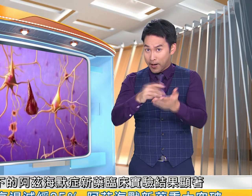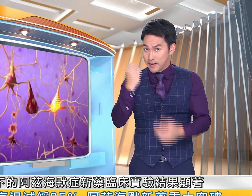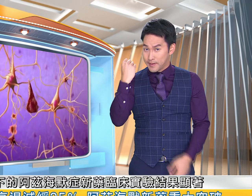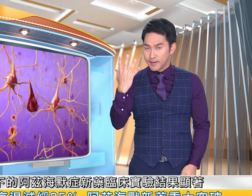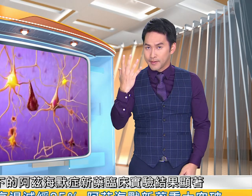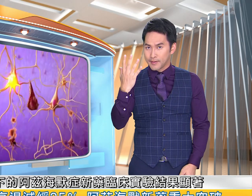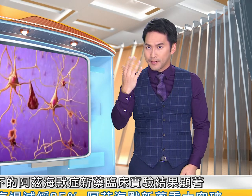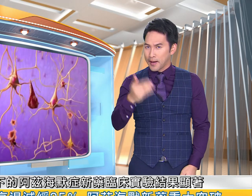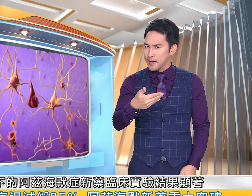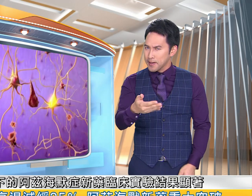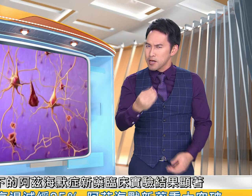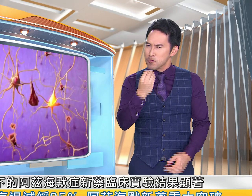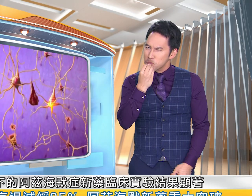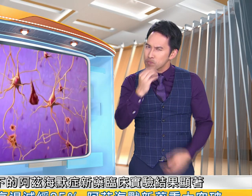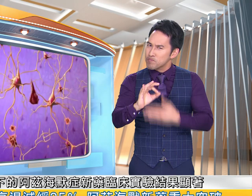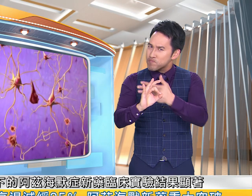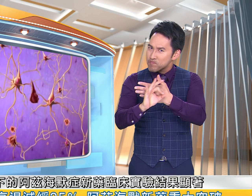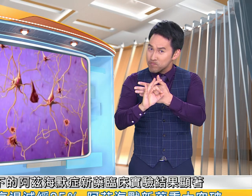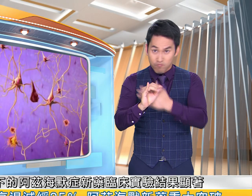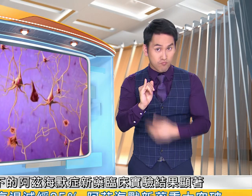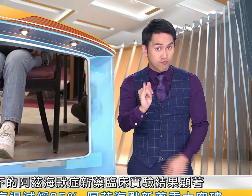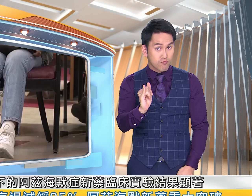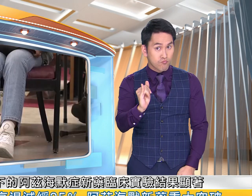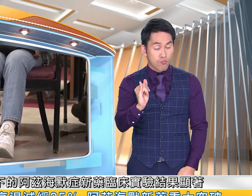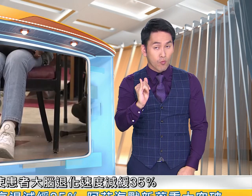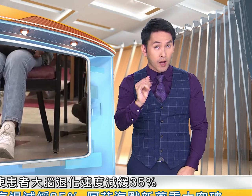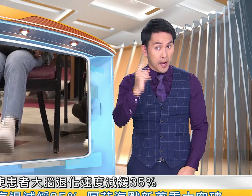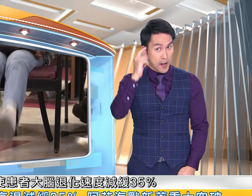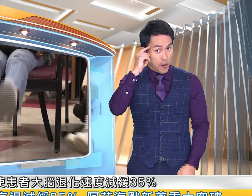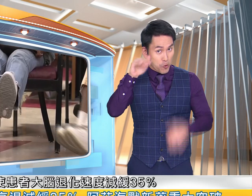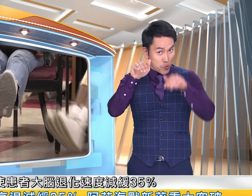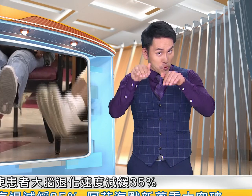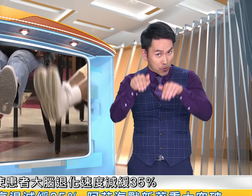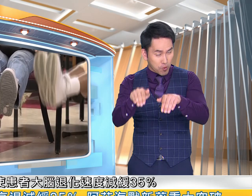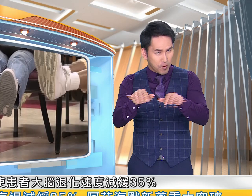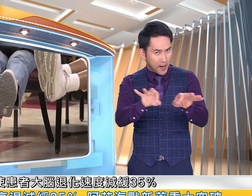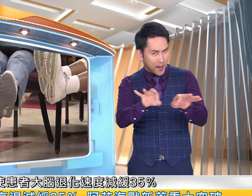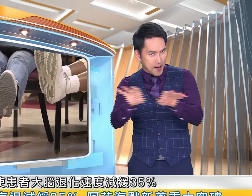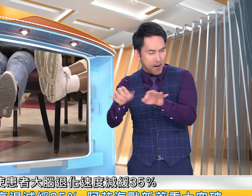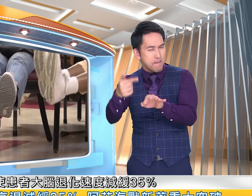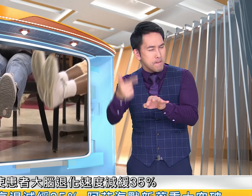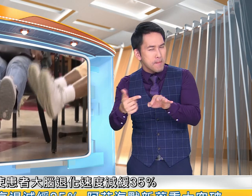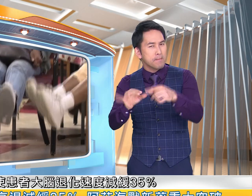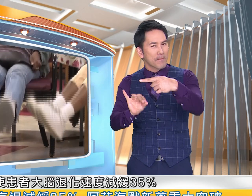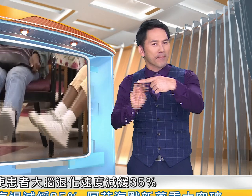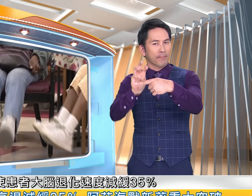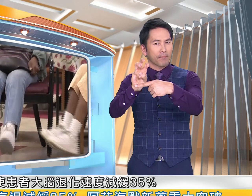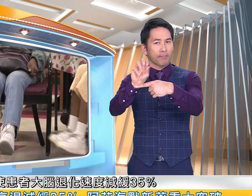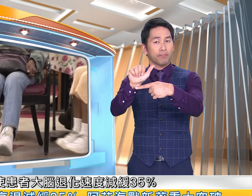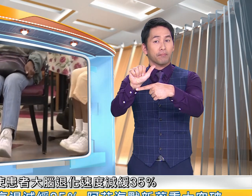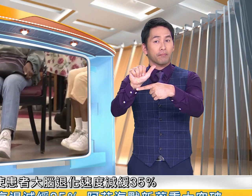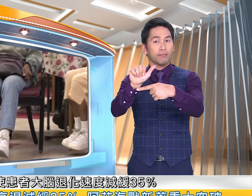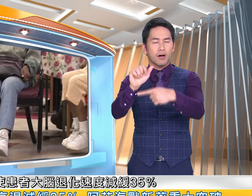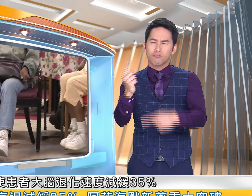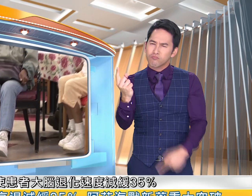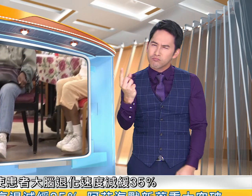验结果显著，可以使患者大脑退化的速度减缓